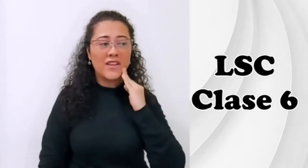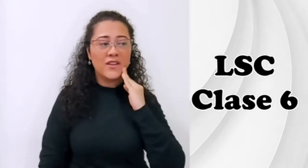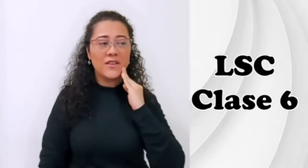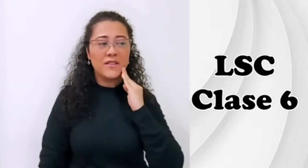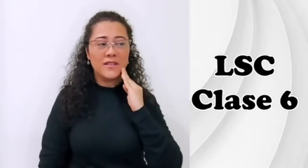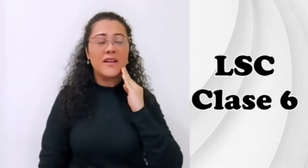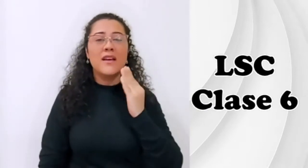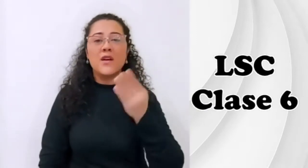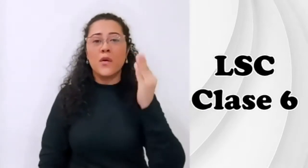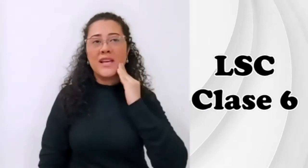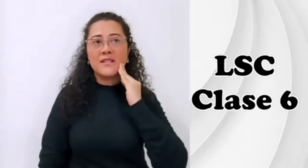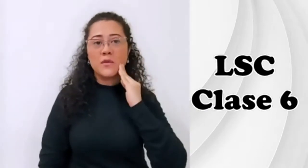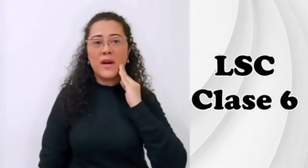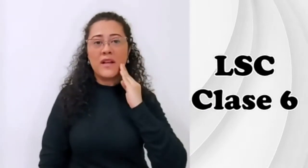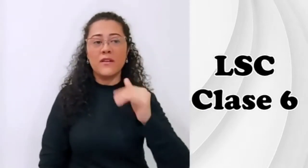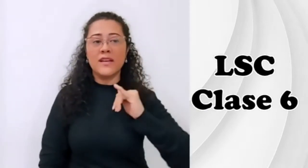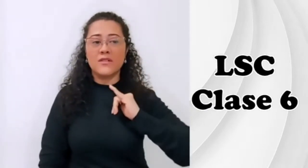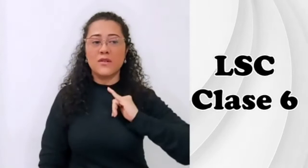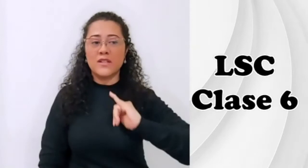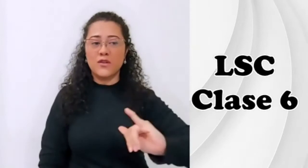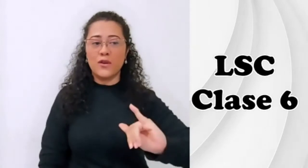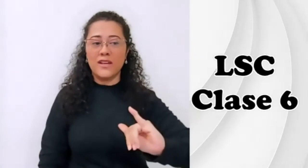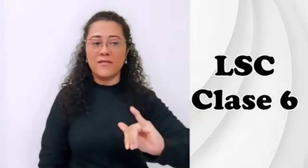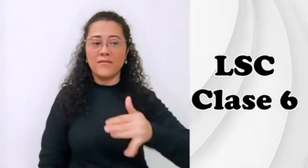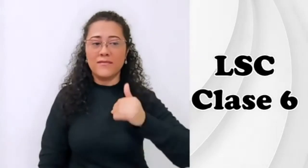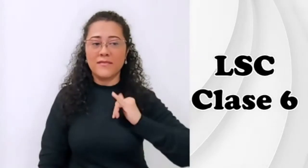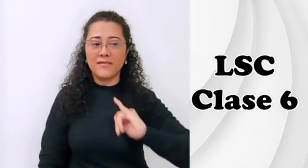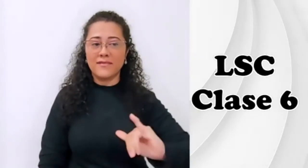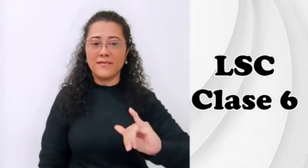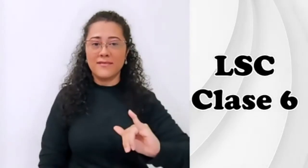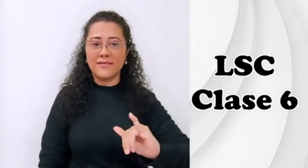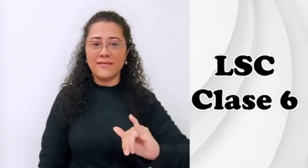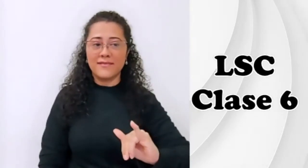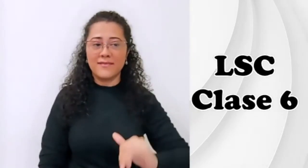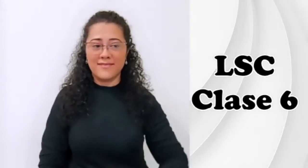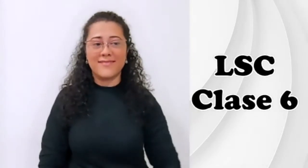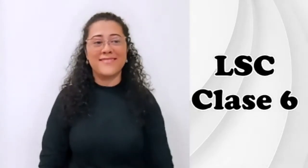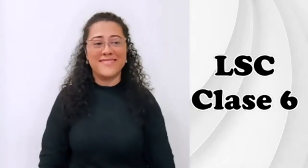¿Cuándo? Esto es cuando y esto estoy. Estoy.